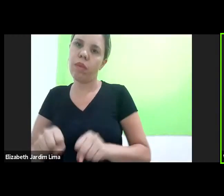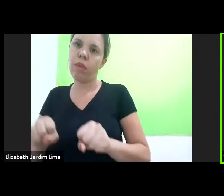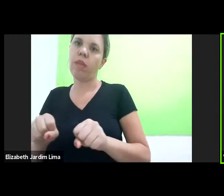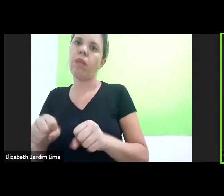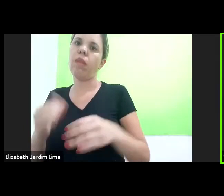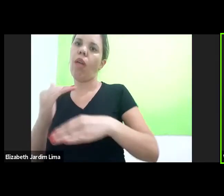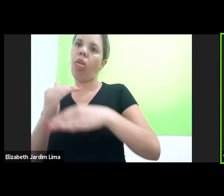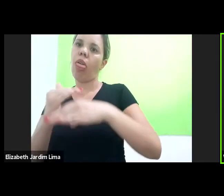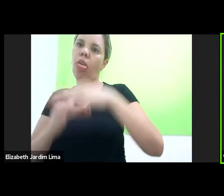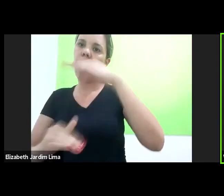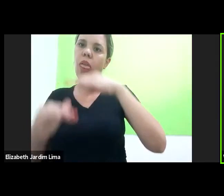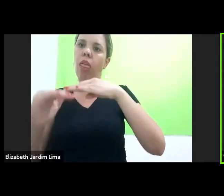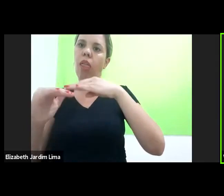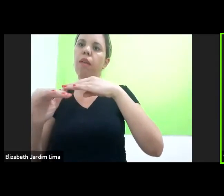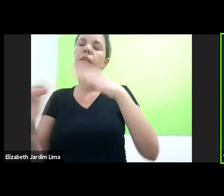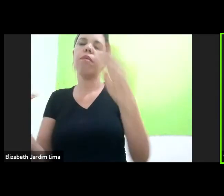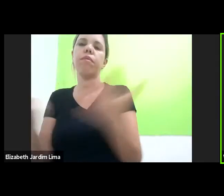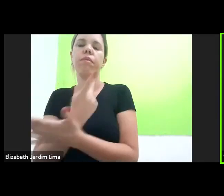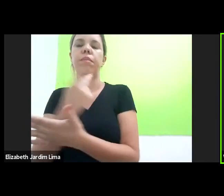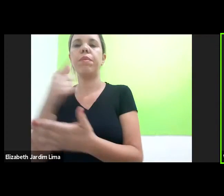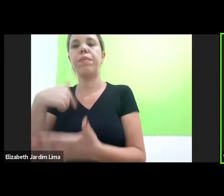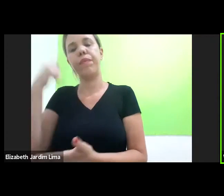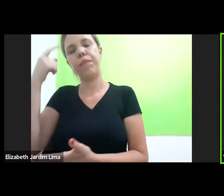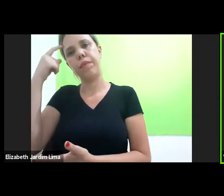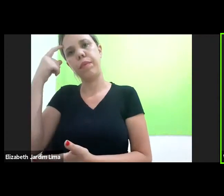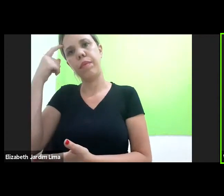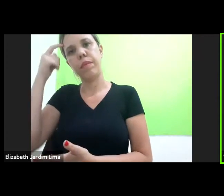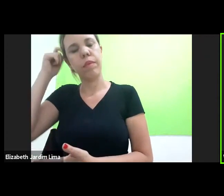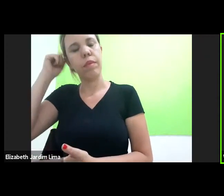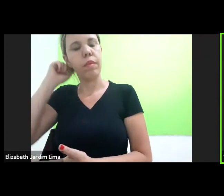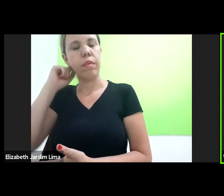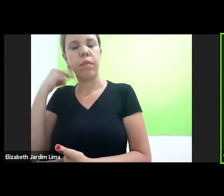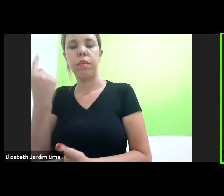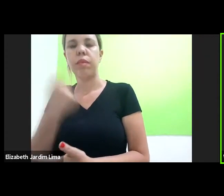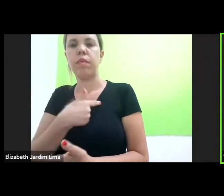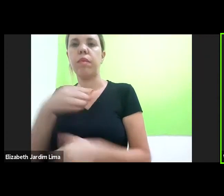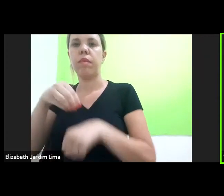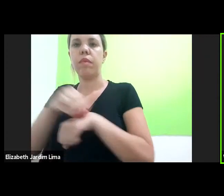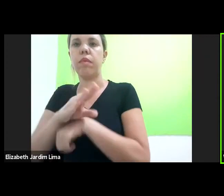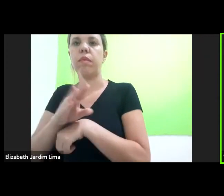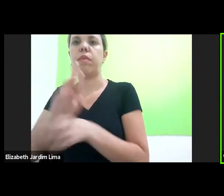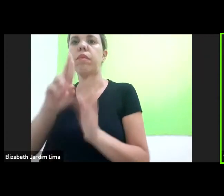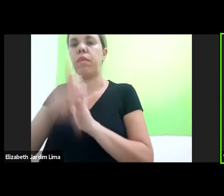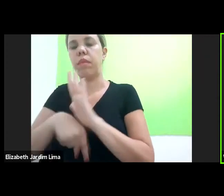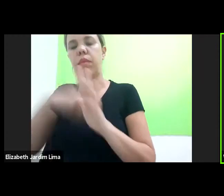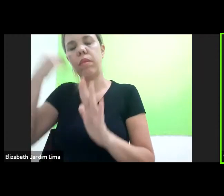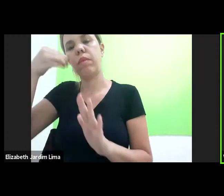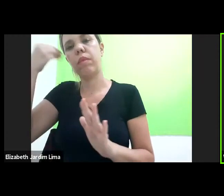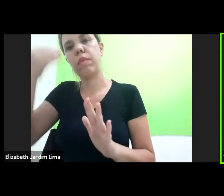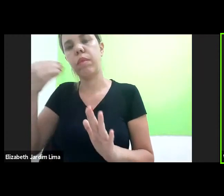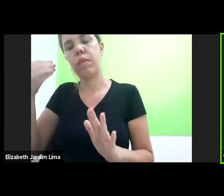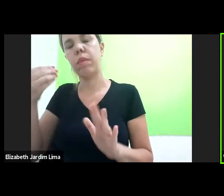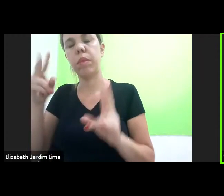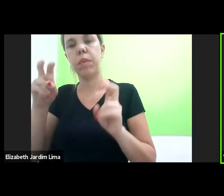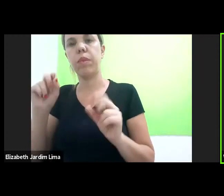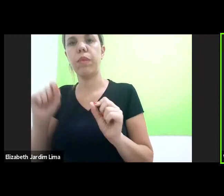né? E pensando nisso, a gente traz várias experiências, né, com relação